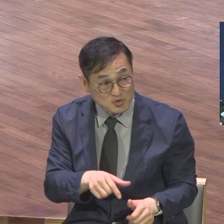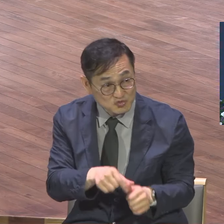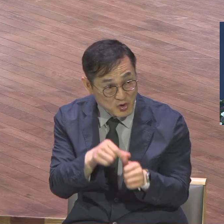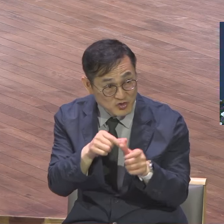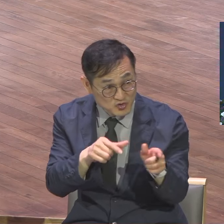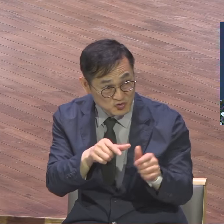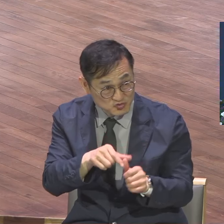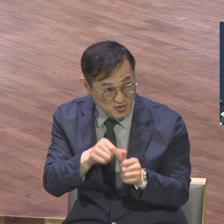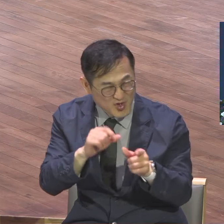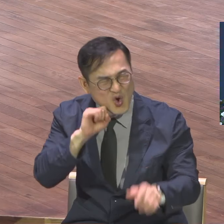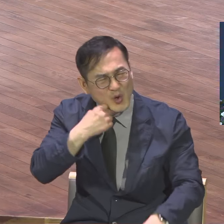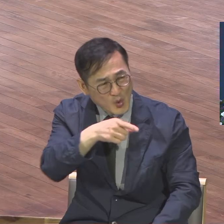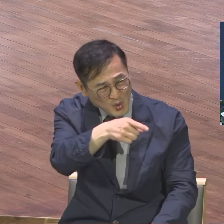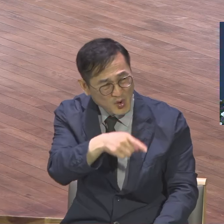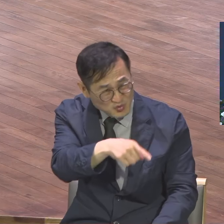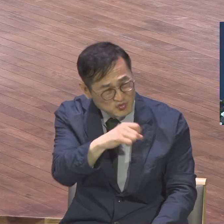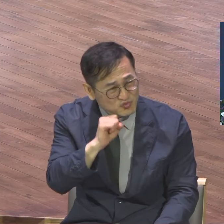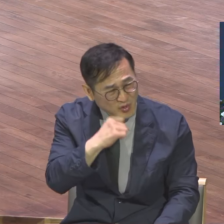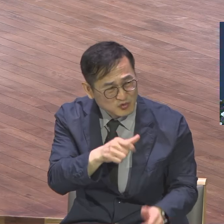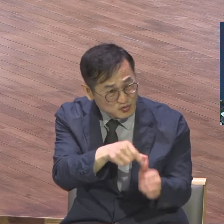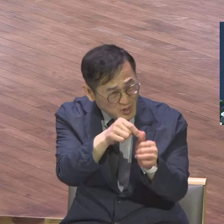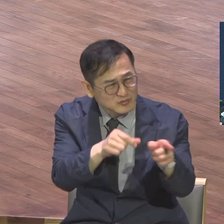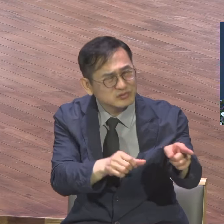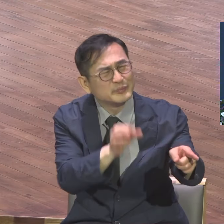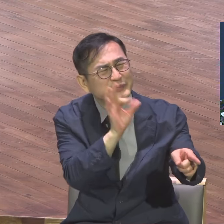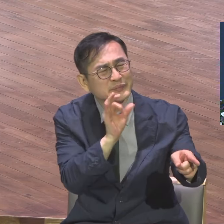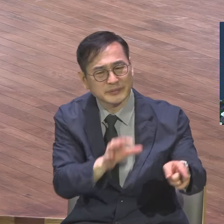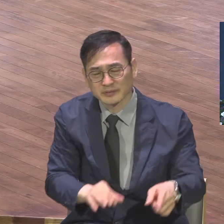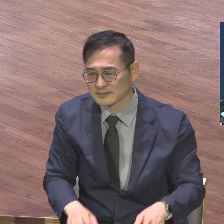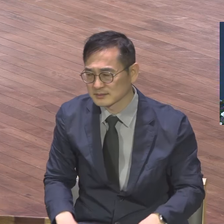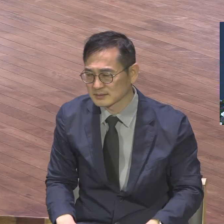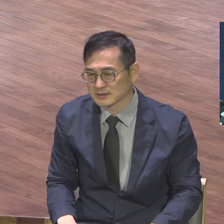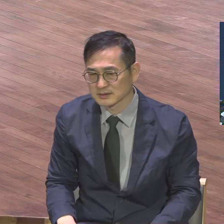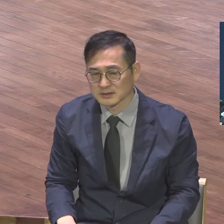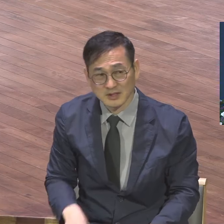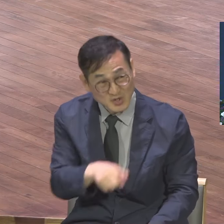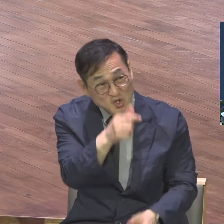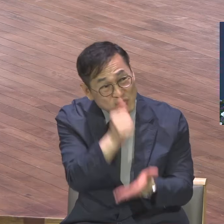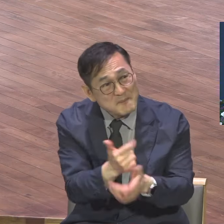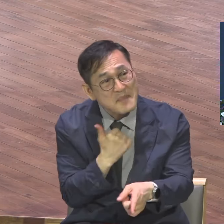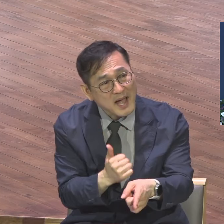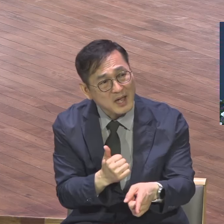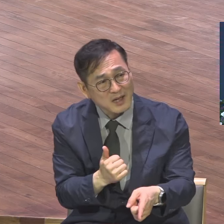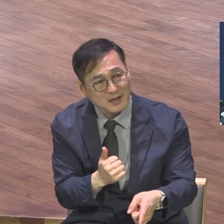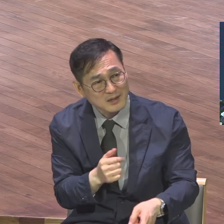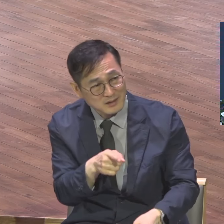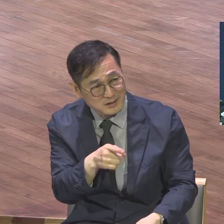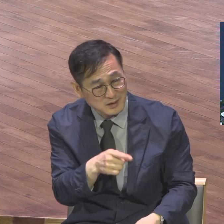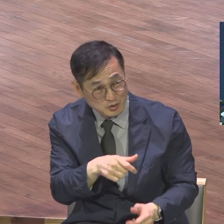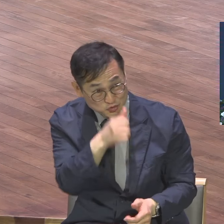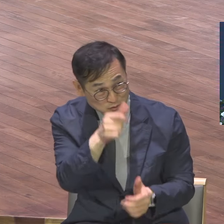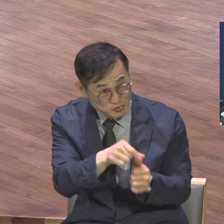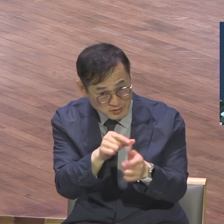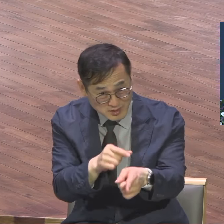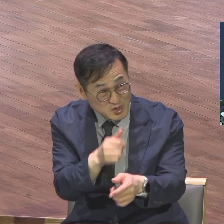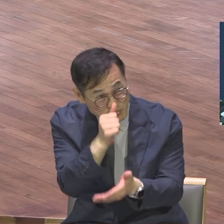속입니다. 이거를 또 살다 보면 또 죄를 지어요. 또 죄 지으시면 또 죄 짓지. 눈만 뜨면 짓는 게 죄인데.